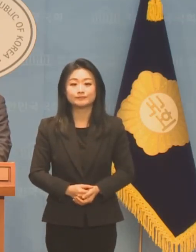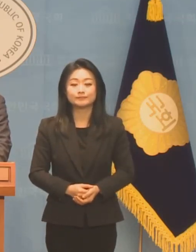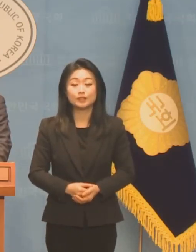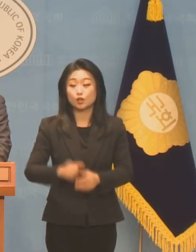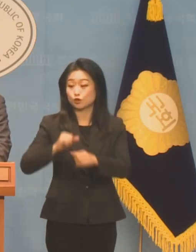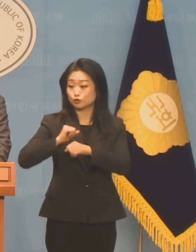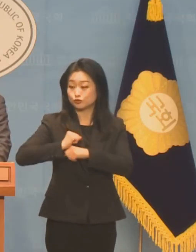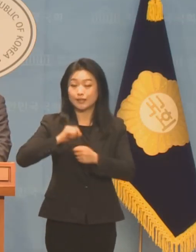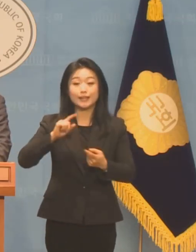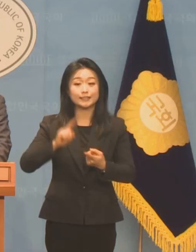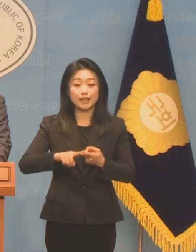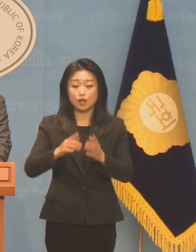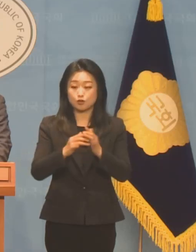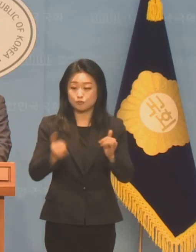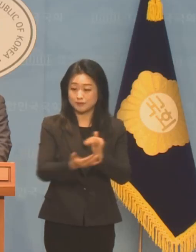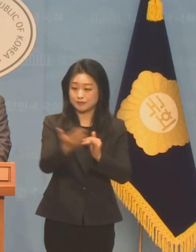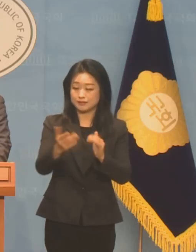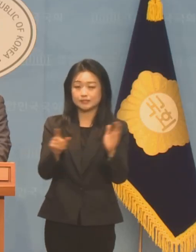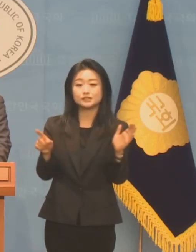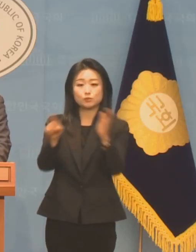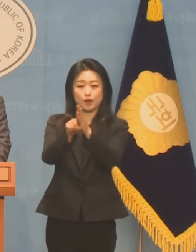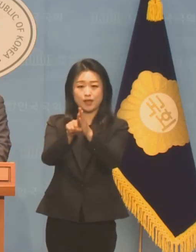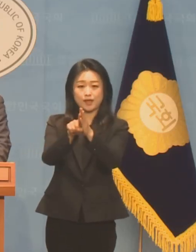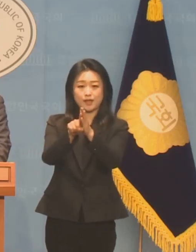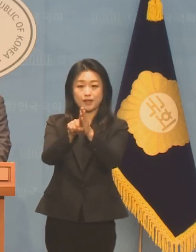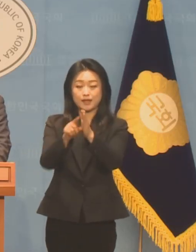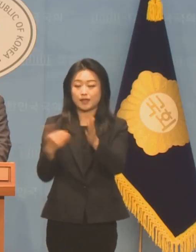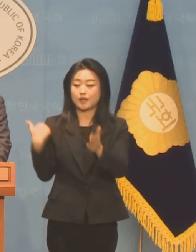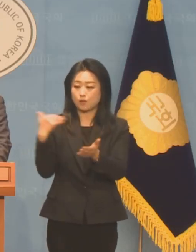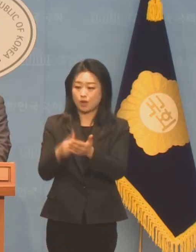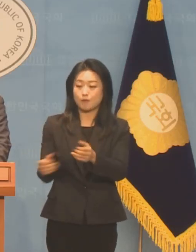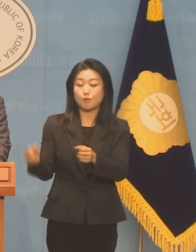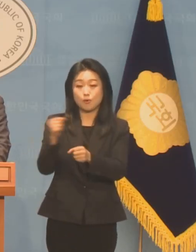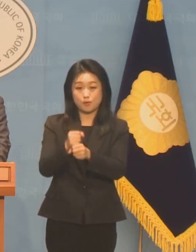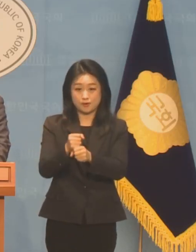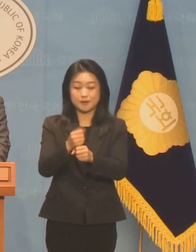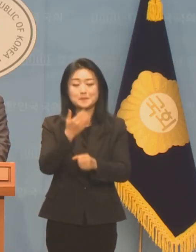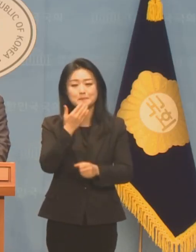그래야만 군에 대한 국민적 신뢰가 회복될 것입니다.